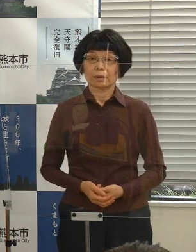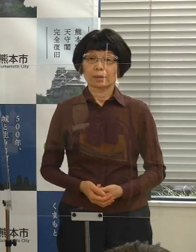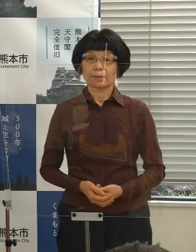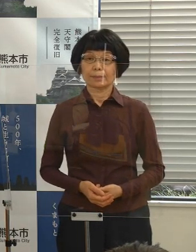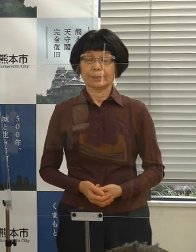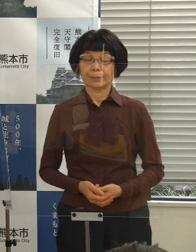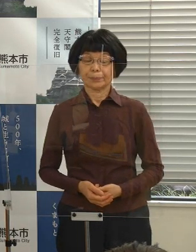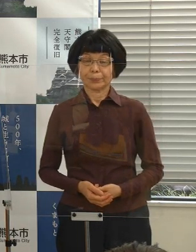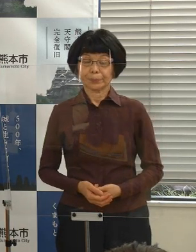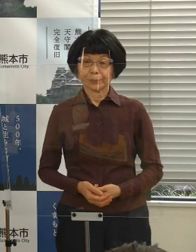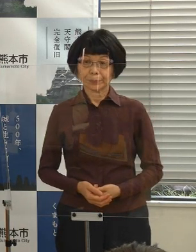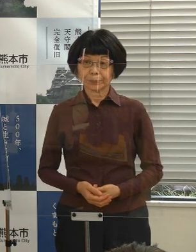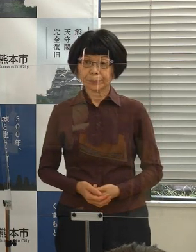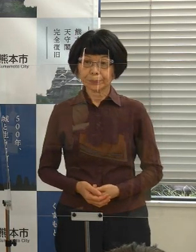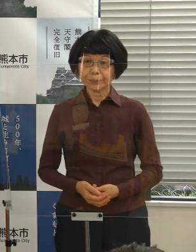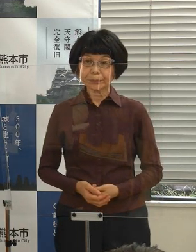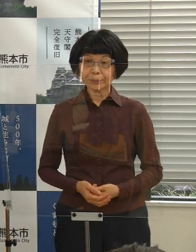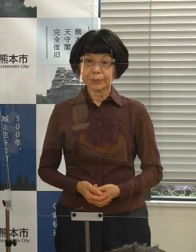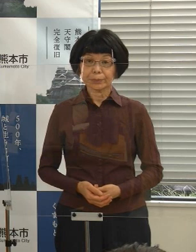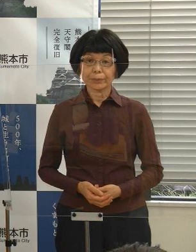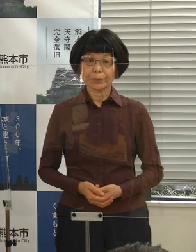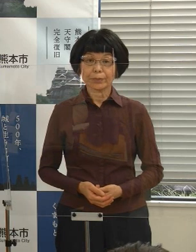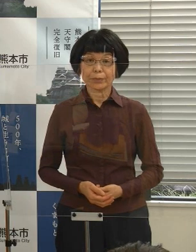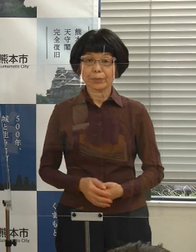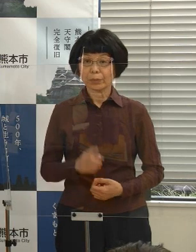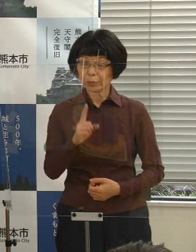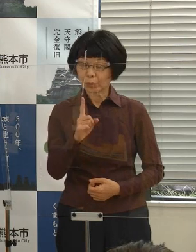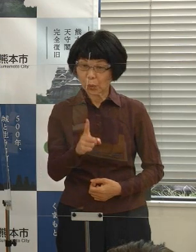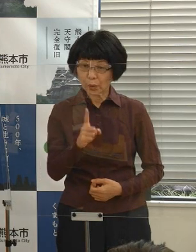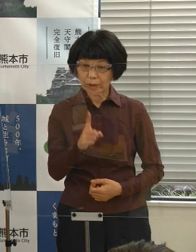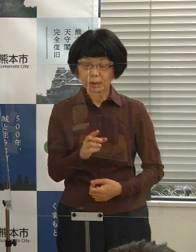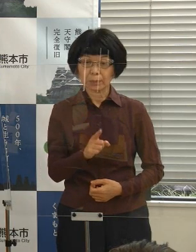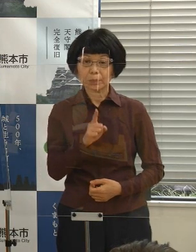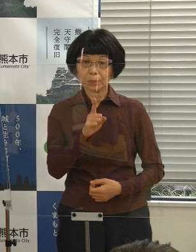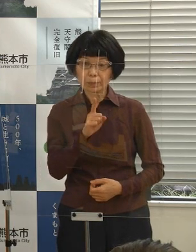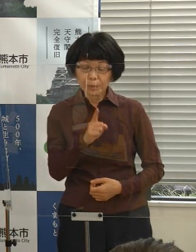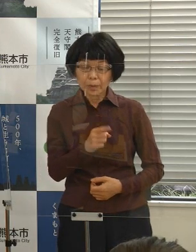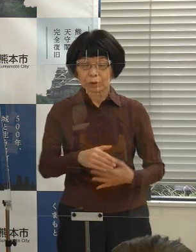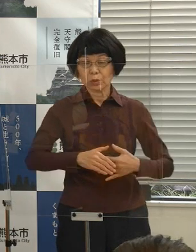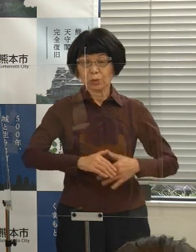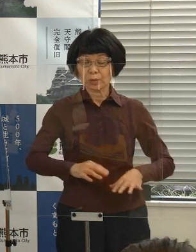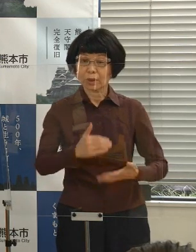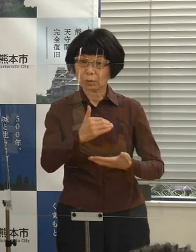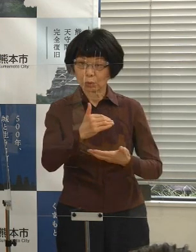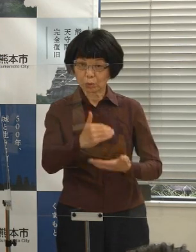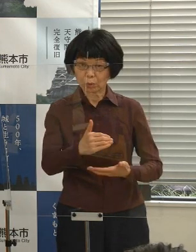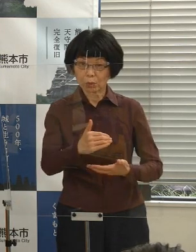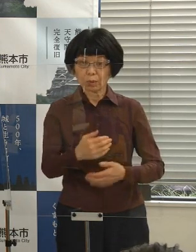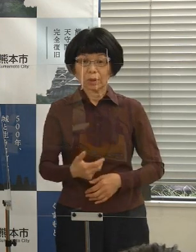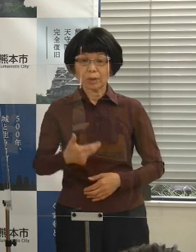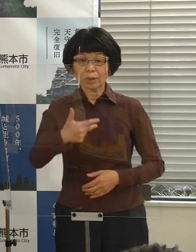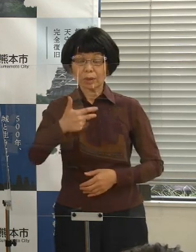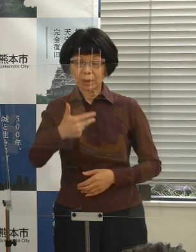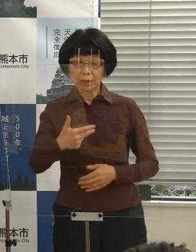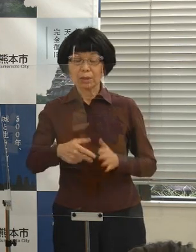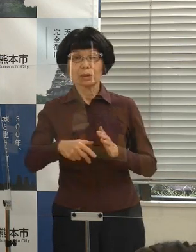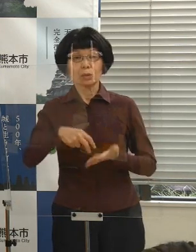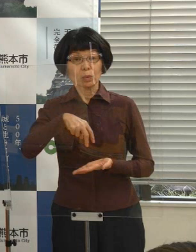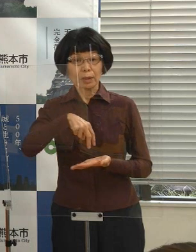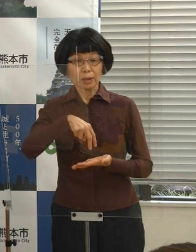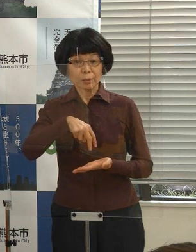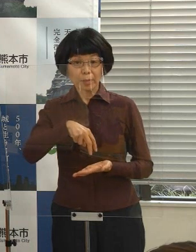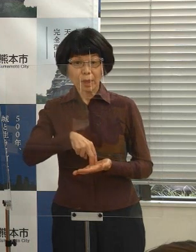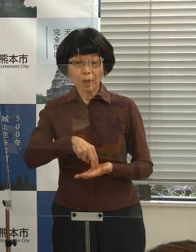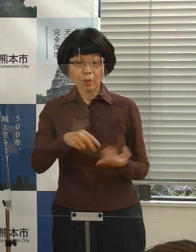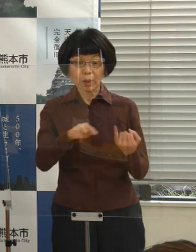朝日新聞です。再度内密出産のことで、はい、市としては女性に直接お話し事情を伺